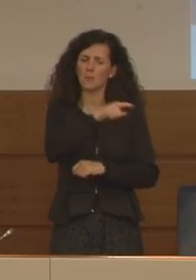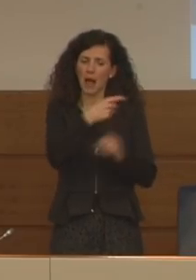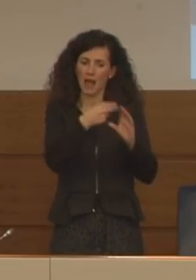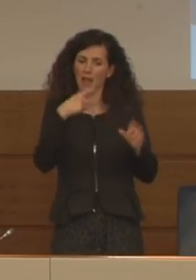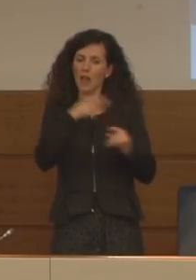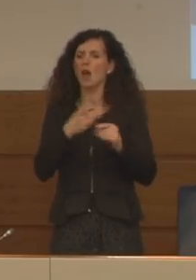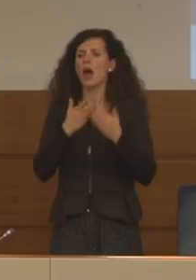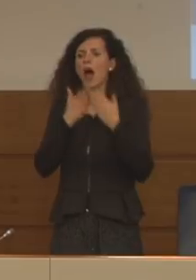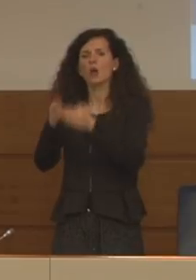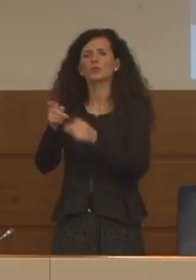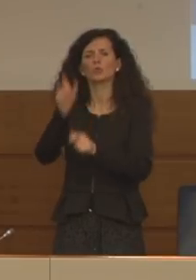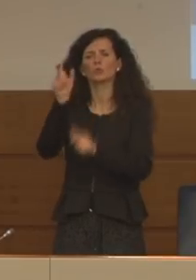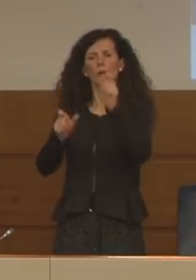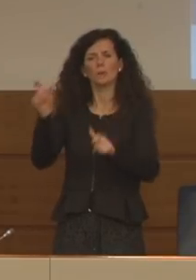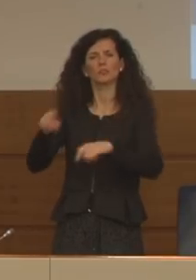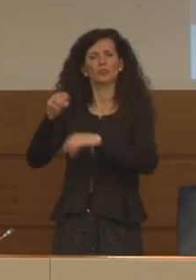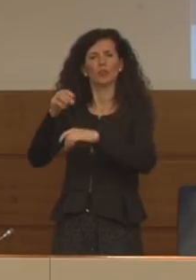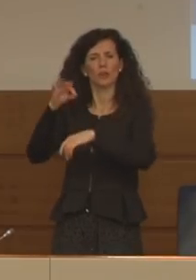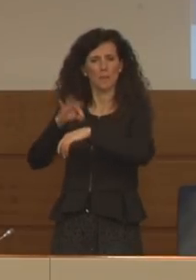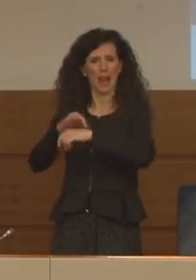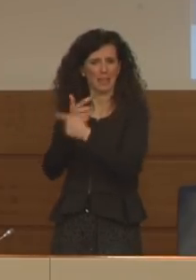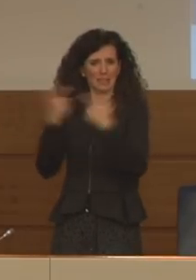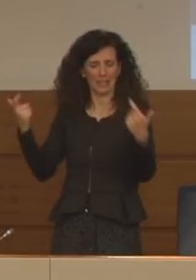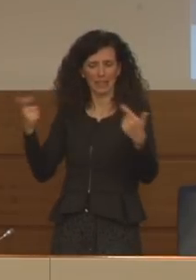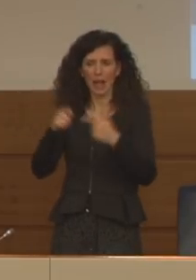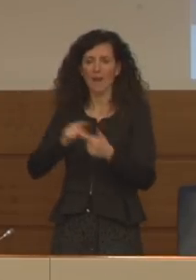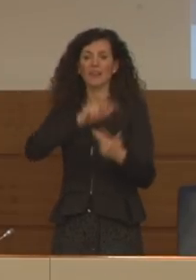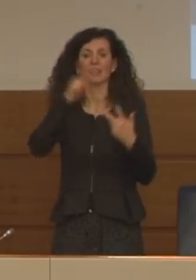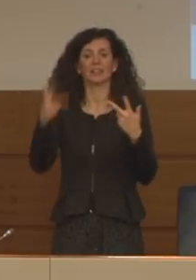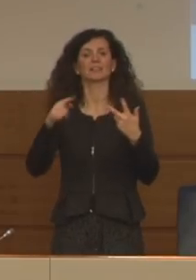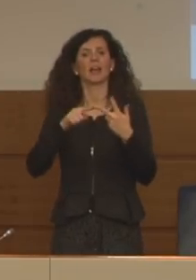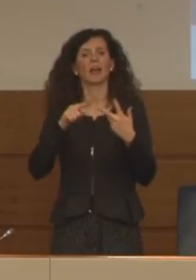e la terza domanda invece una curiosità